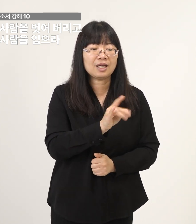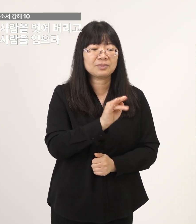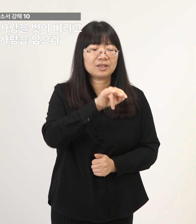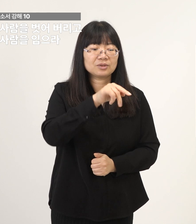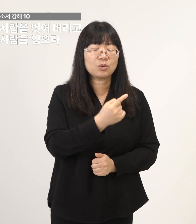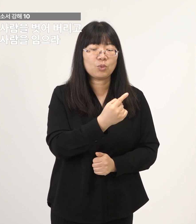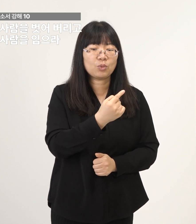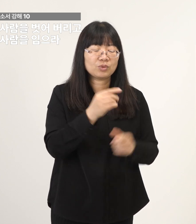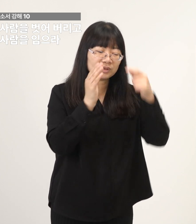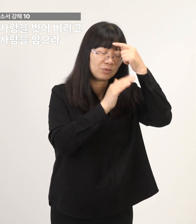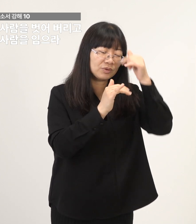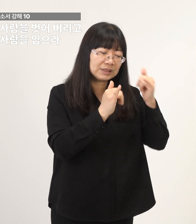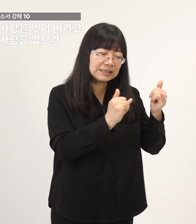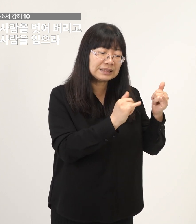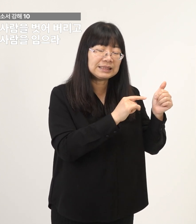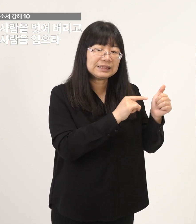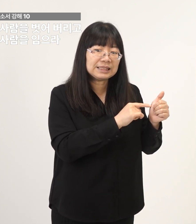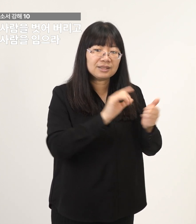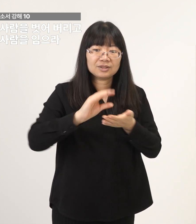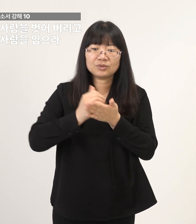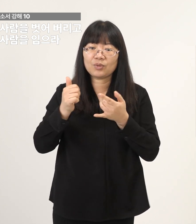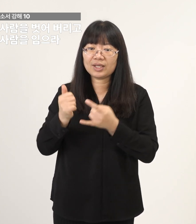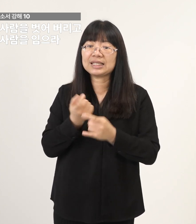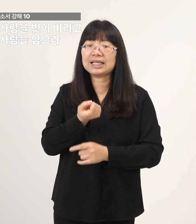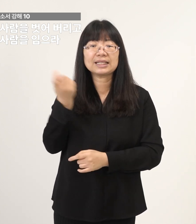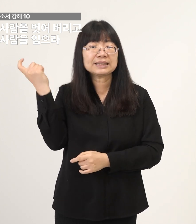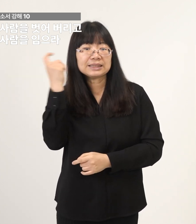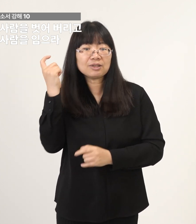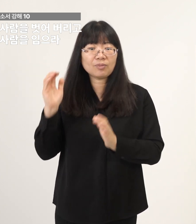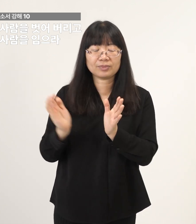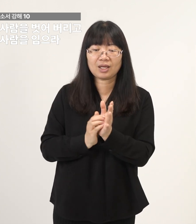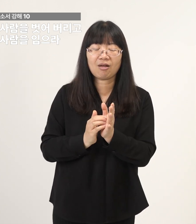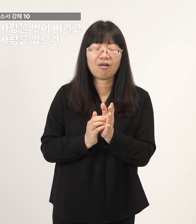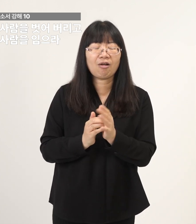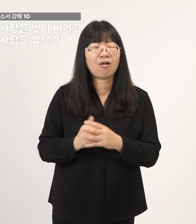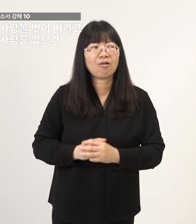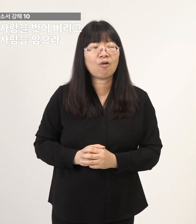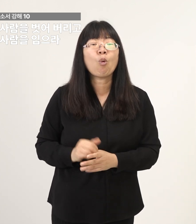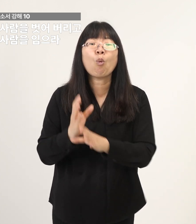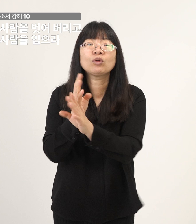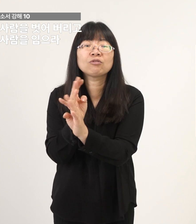성도들이 그리스도께 들었대요. 언제 예수님이